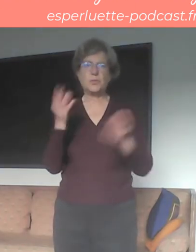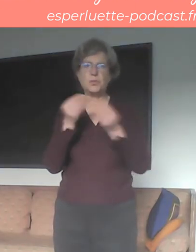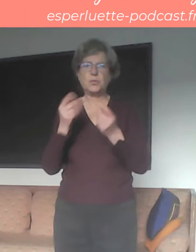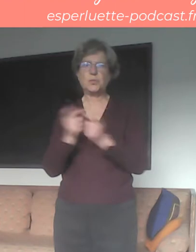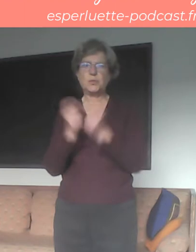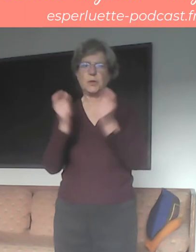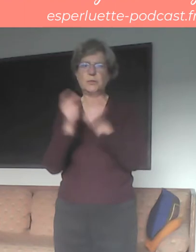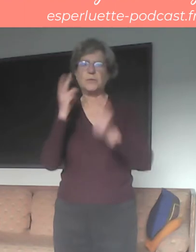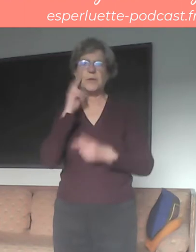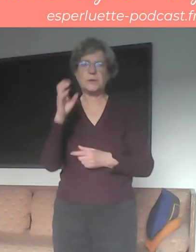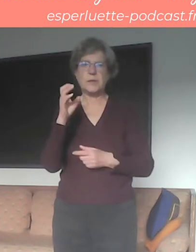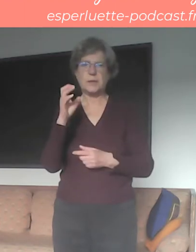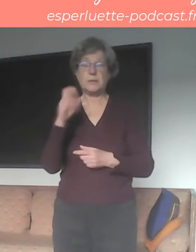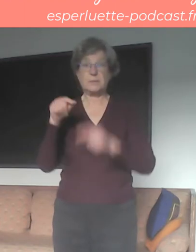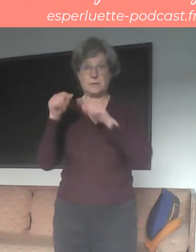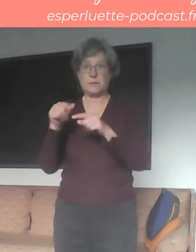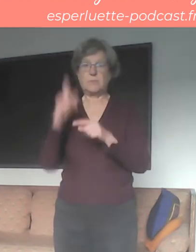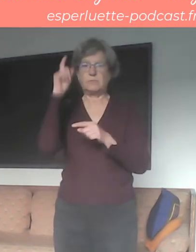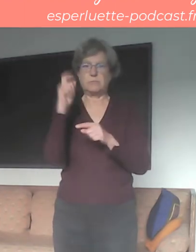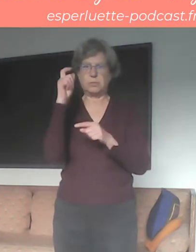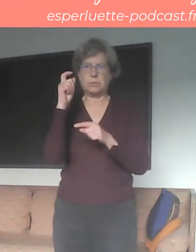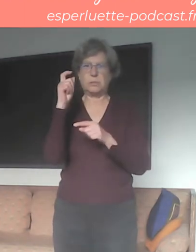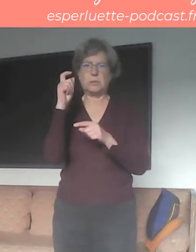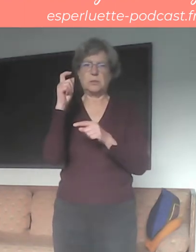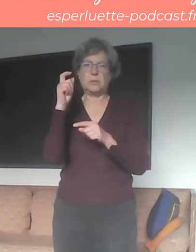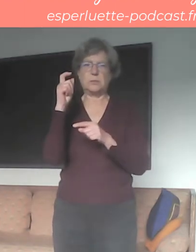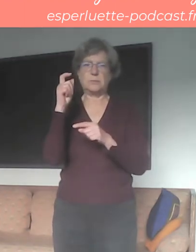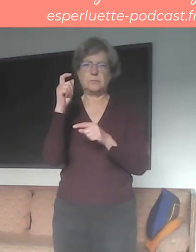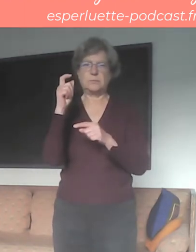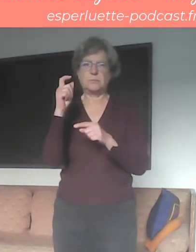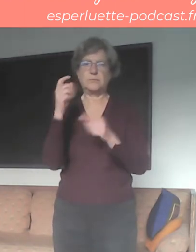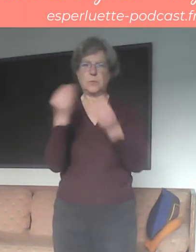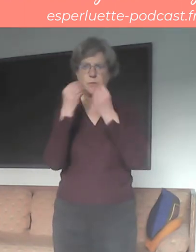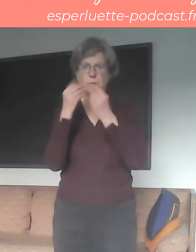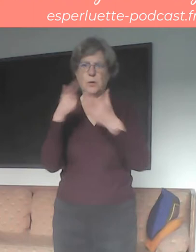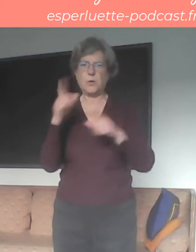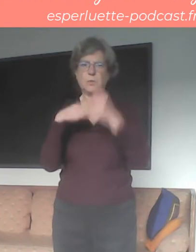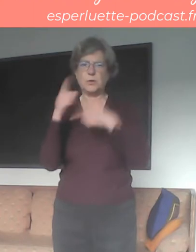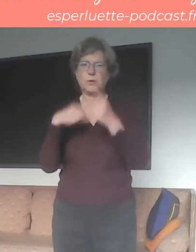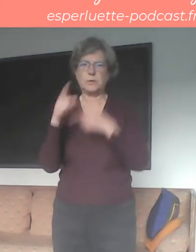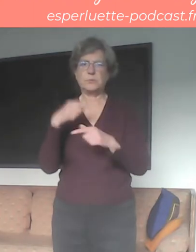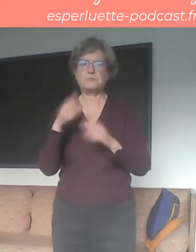pour la surdité. Quand j'ai commencé à travailler en